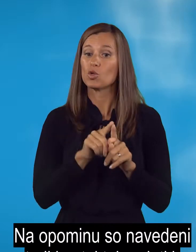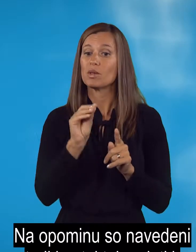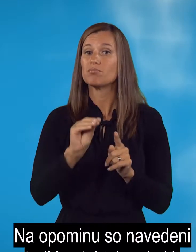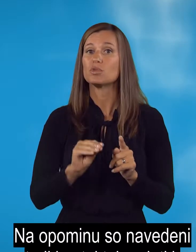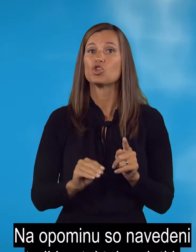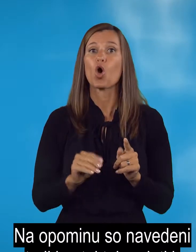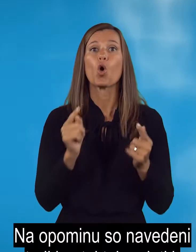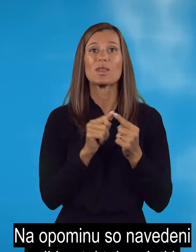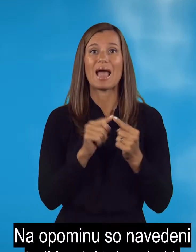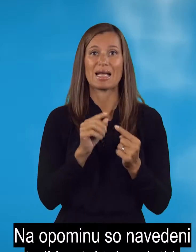kontaktni podatki.